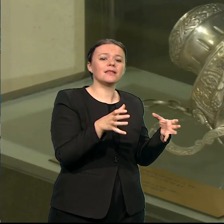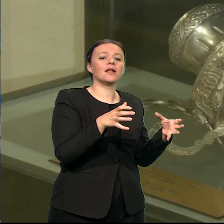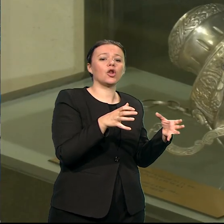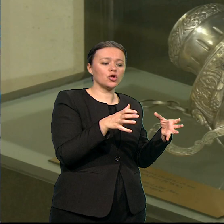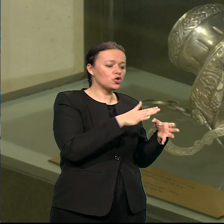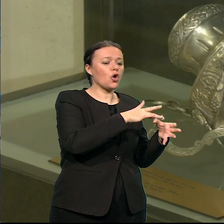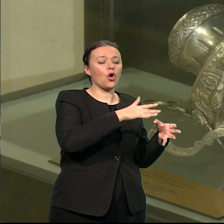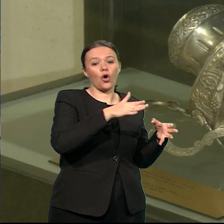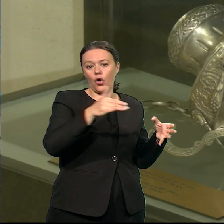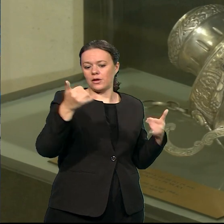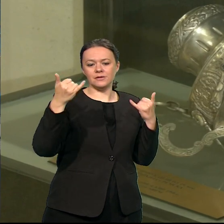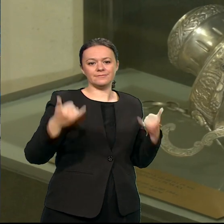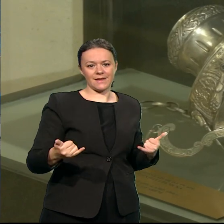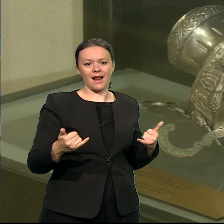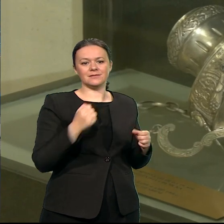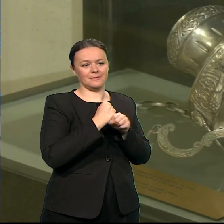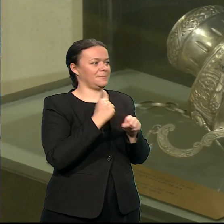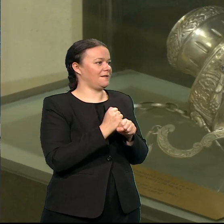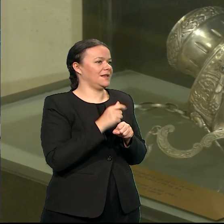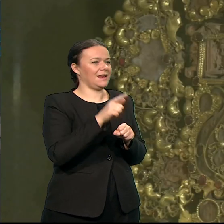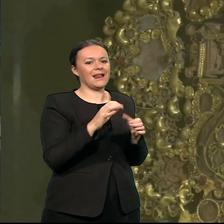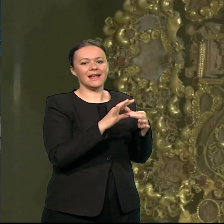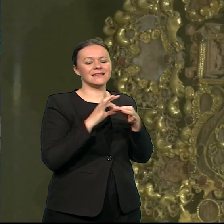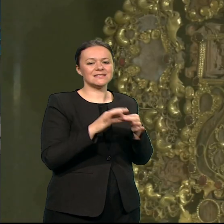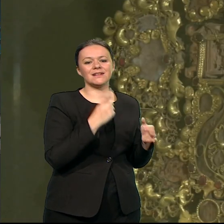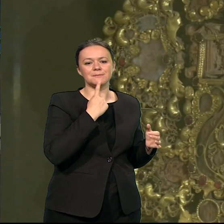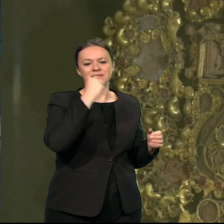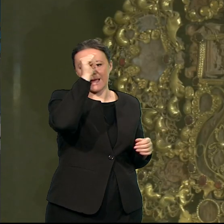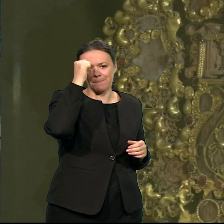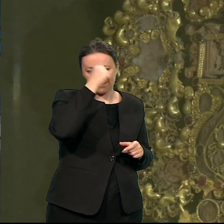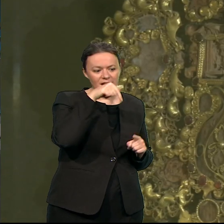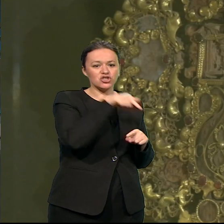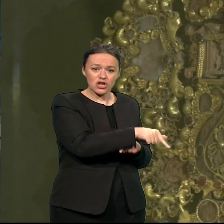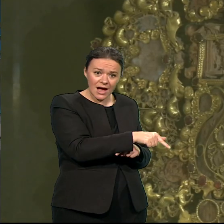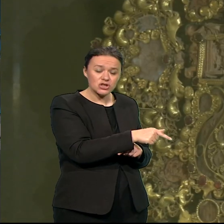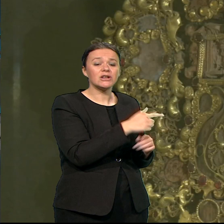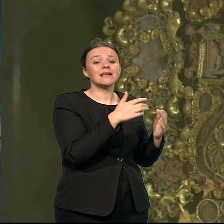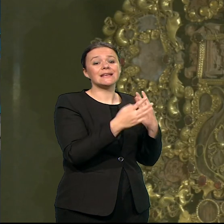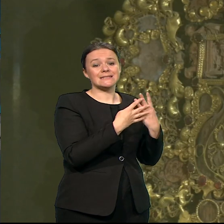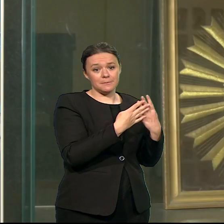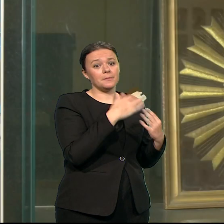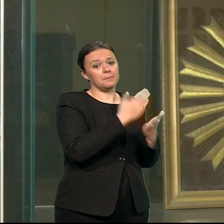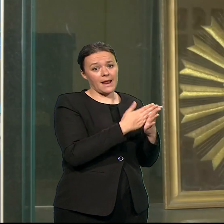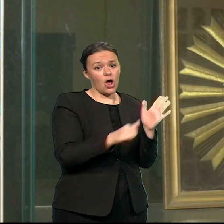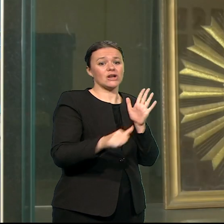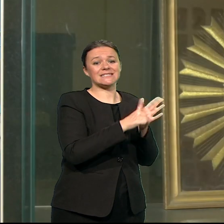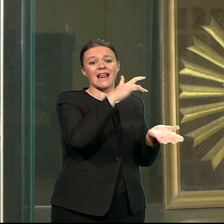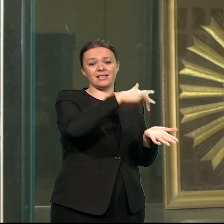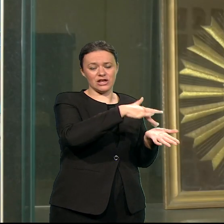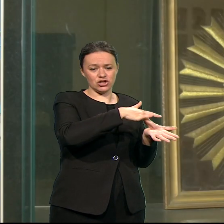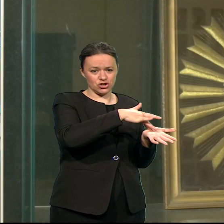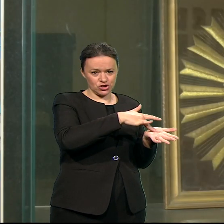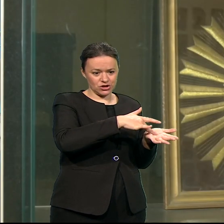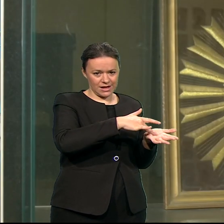i do stvaranja današnje jedinstvene srpske patrijaršije, Sremski Karlovci su bili sedište srpskih patrijaraha. Zato se ovo divno zdanje